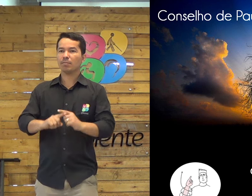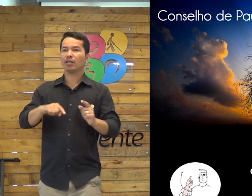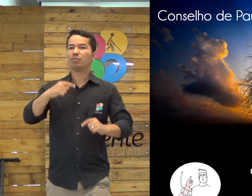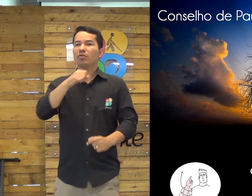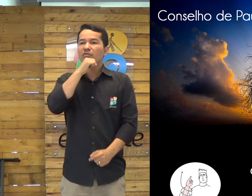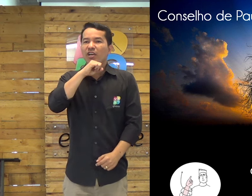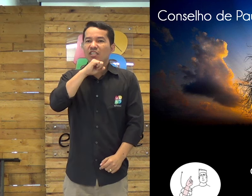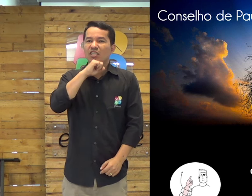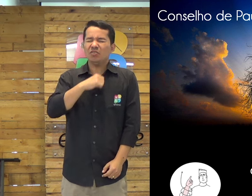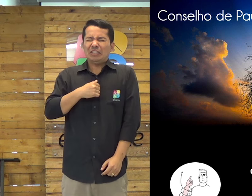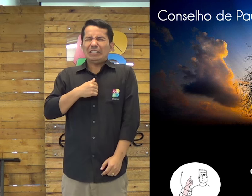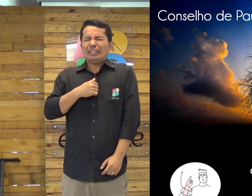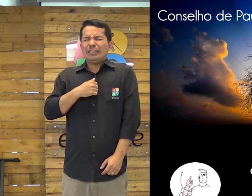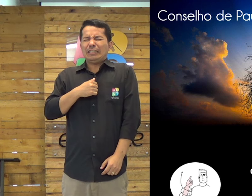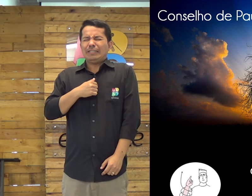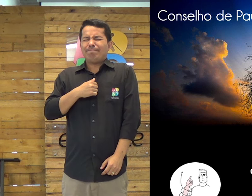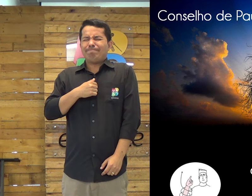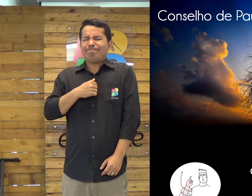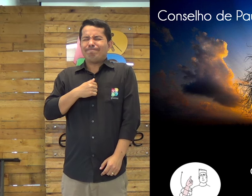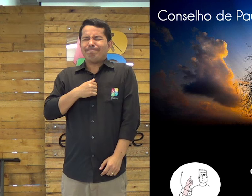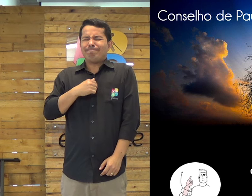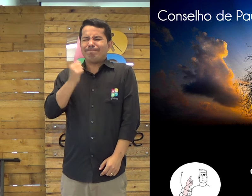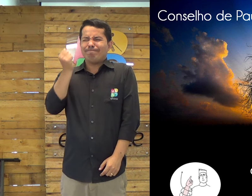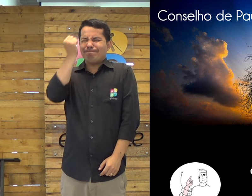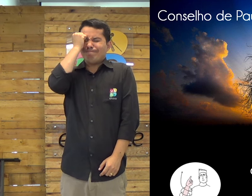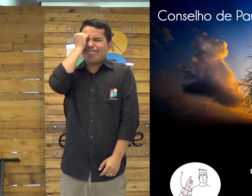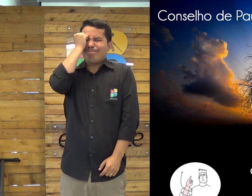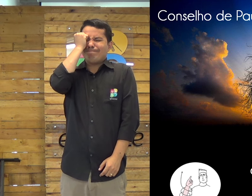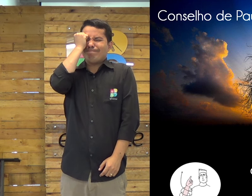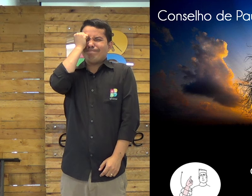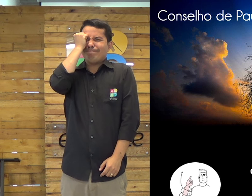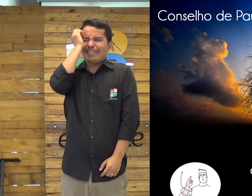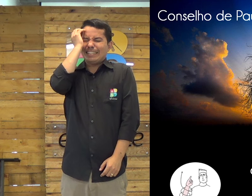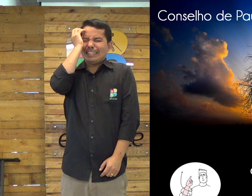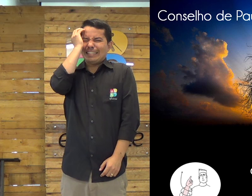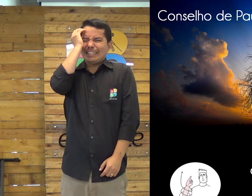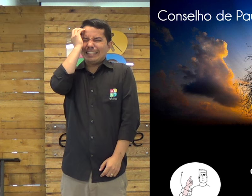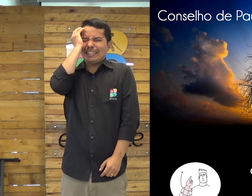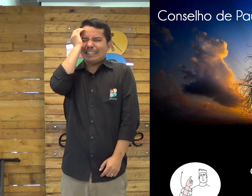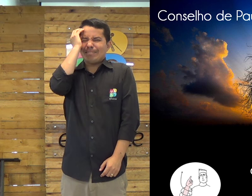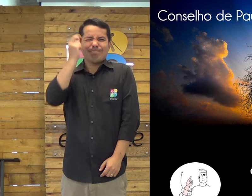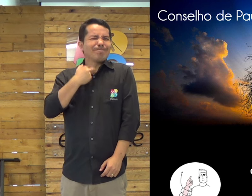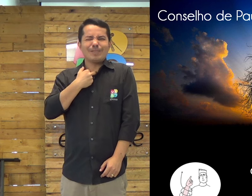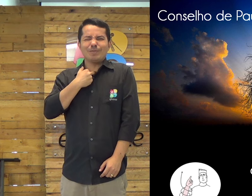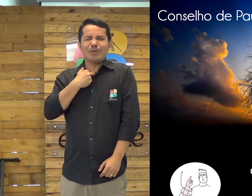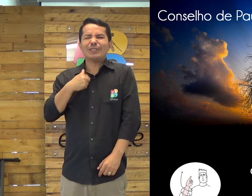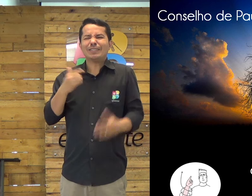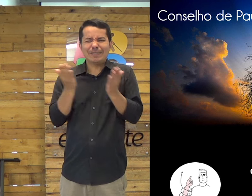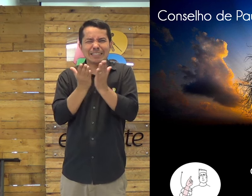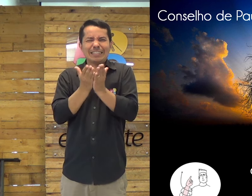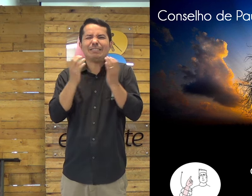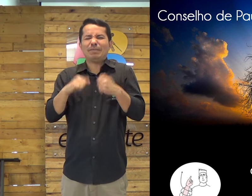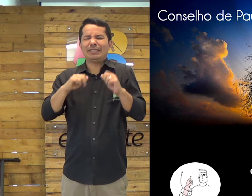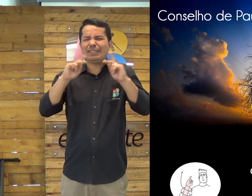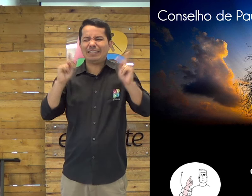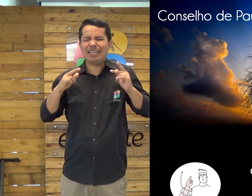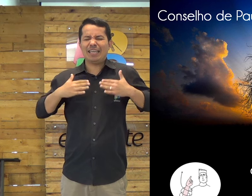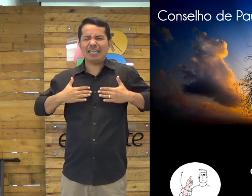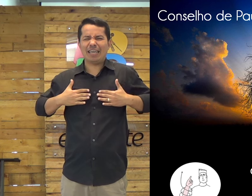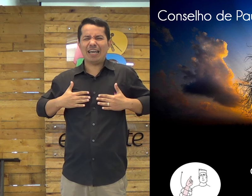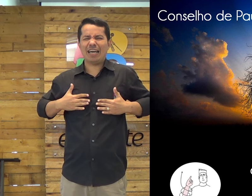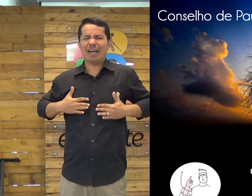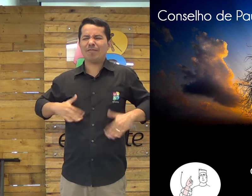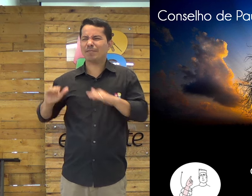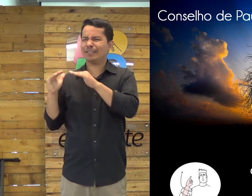Paulo começou a se tornar uma pessoa irritada, mas quando ele ficou velhinho, ele se arrependeu. Puxa, não podia